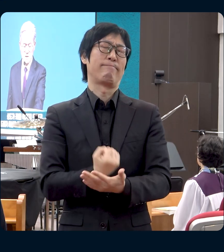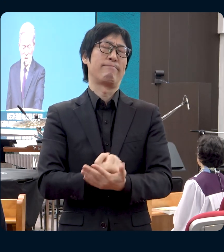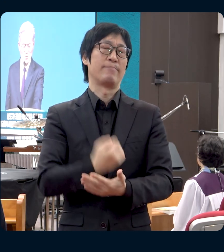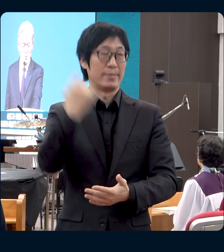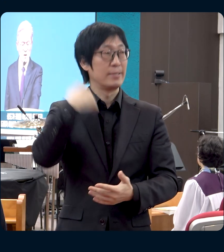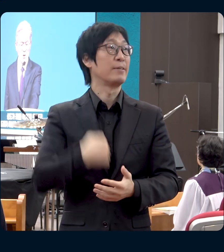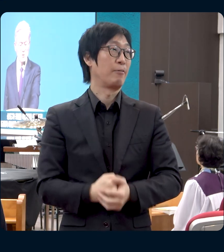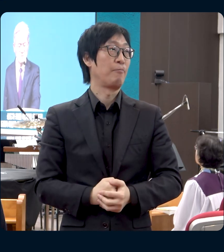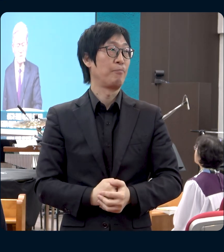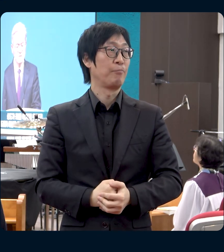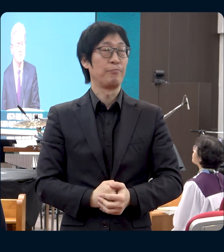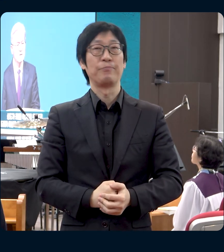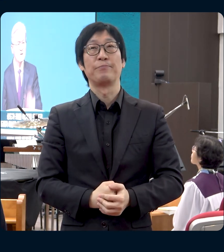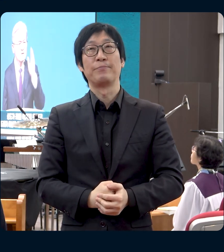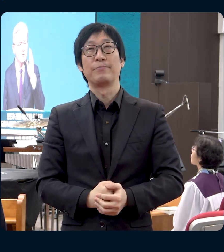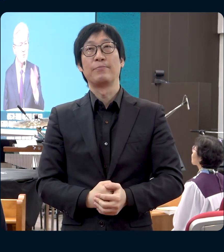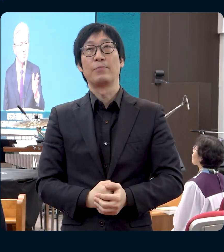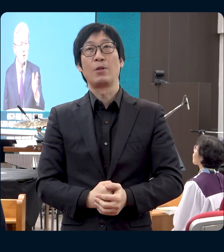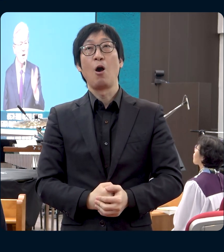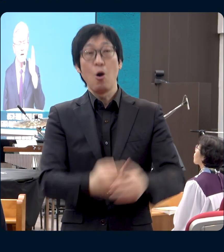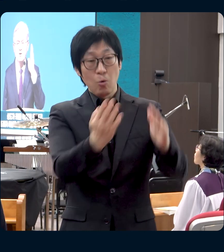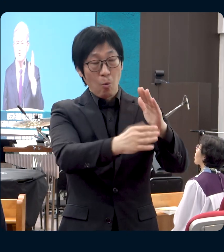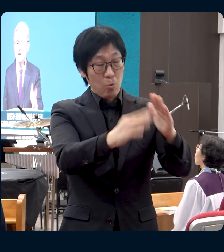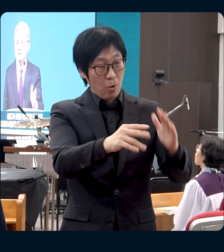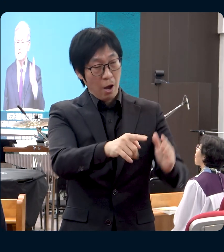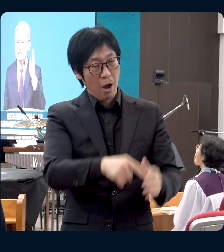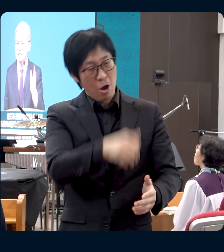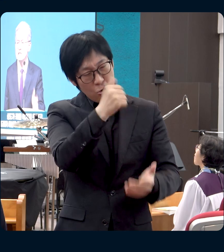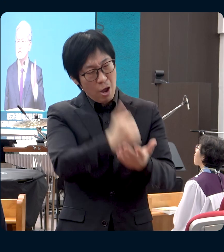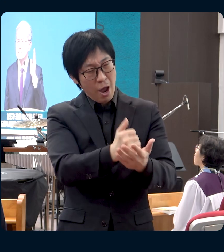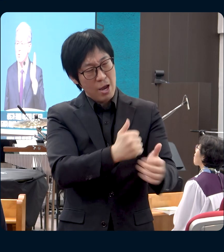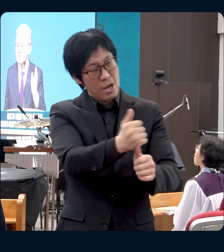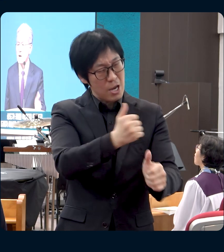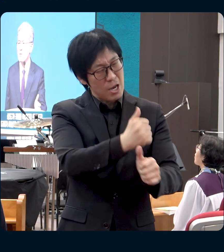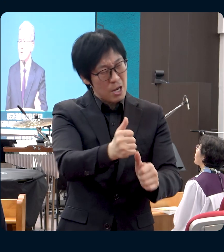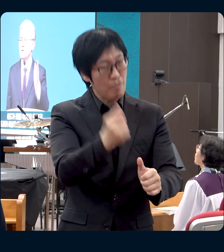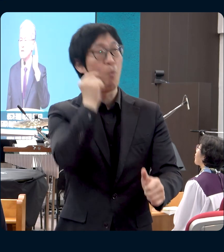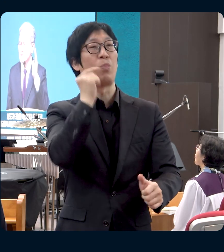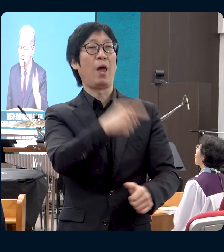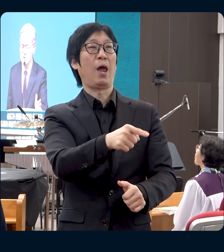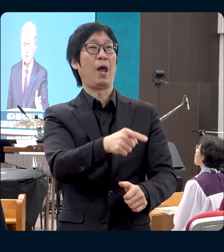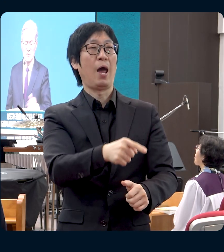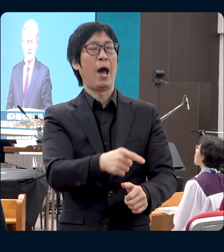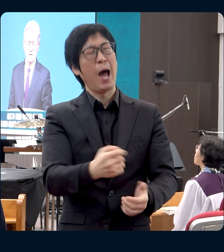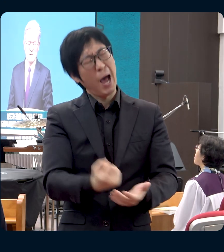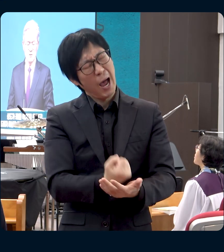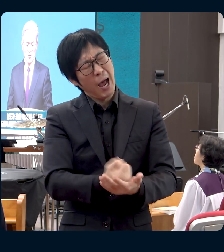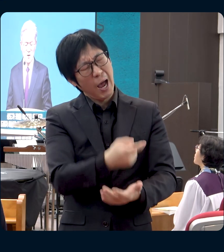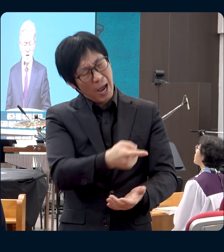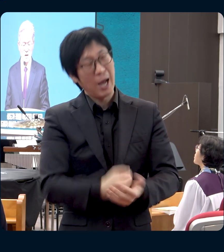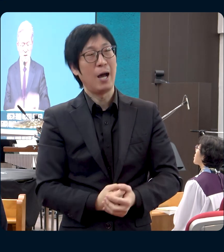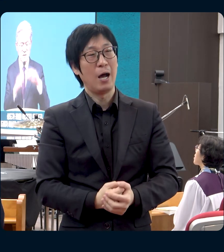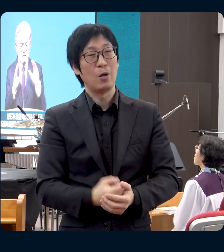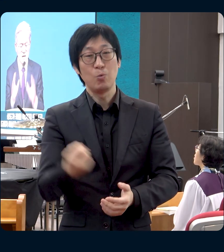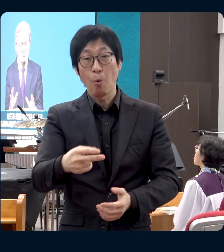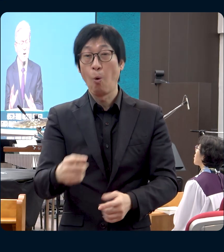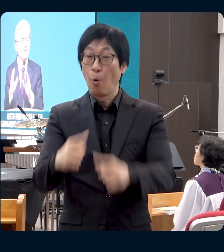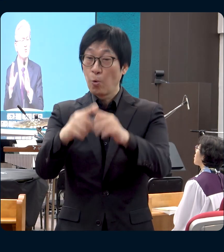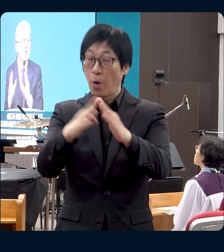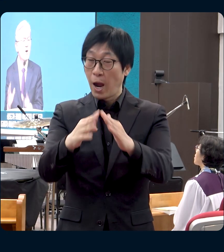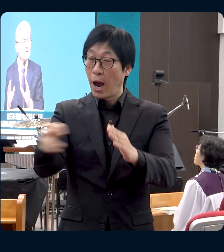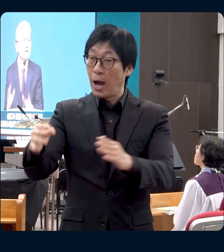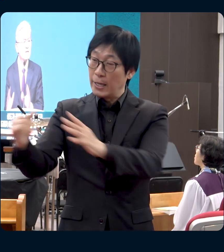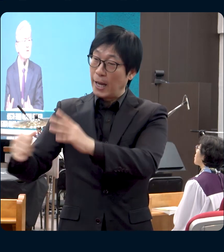목회하면서 제가 제일 속상하고 힘든 것은 성도가 죄를 이기지 못하고 그래서 교회가